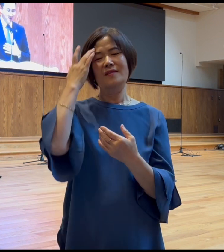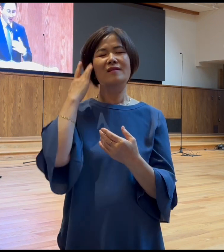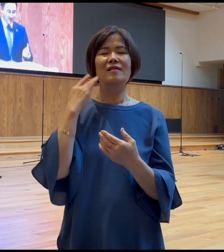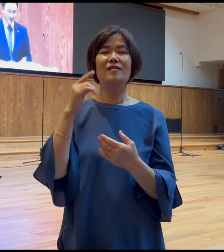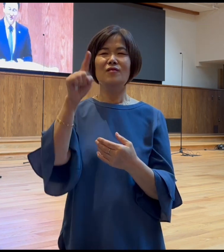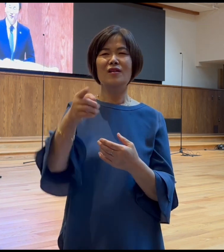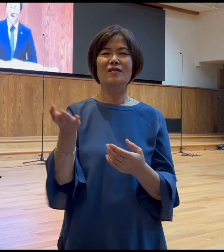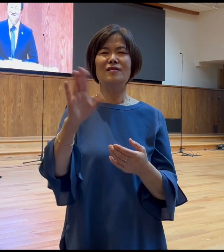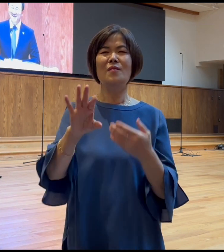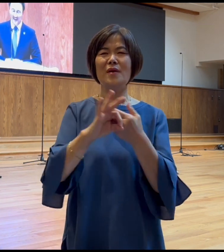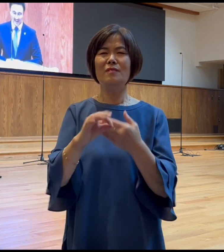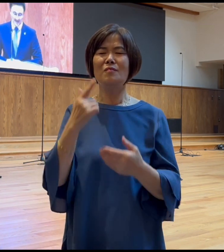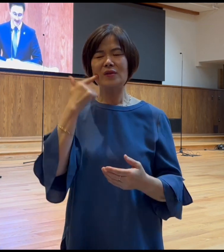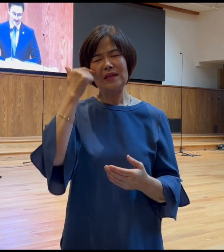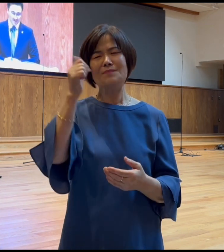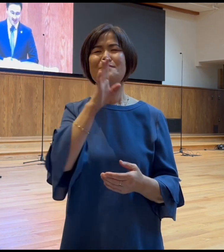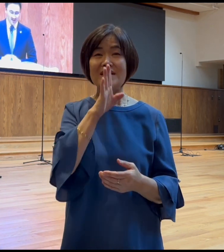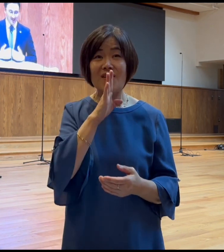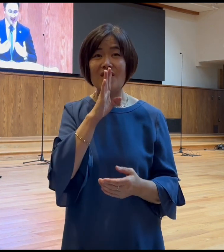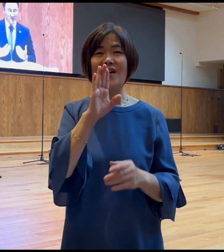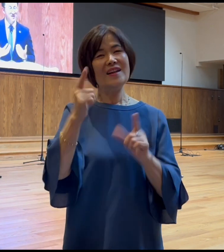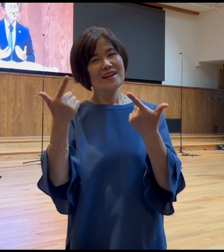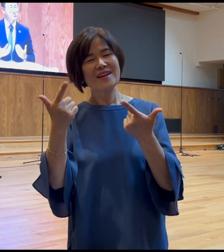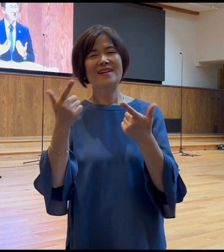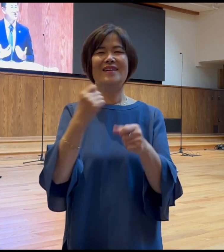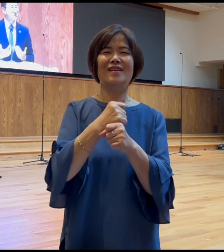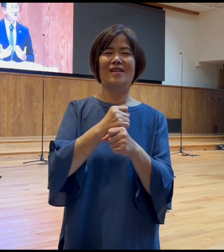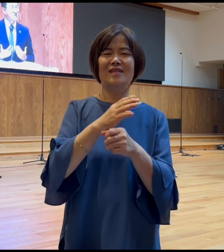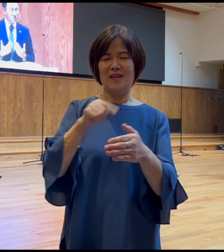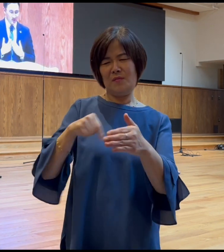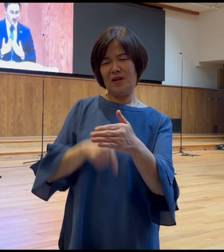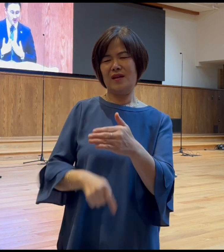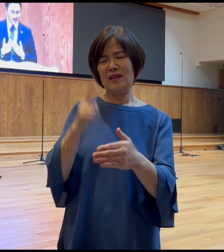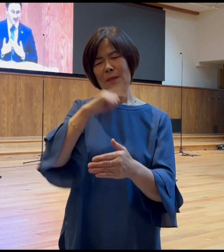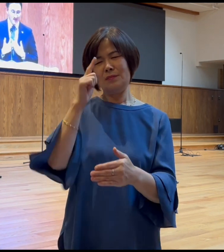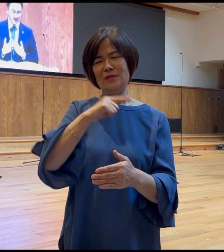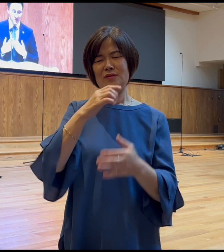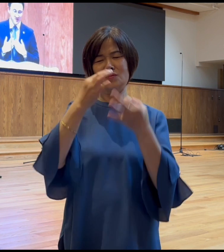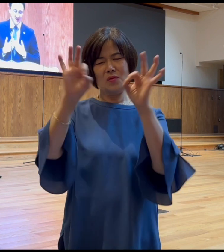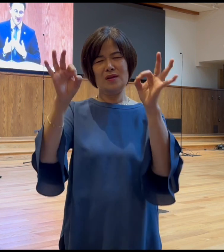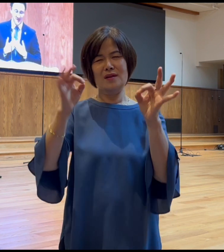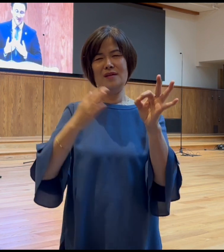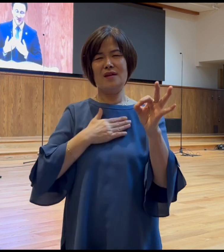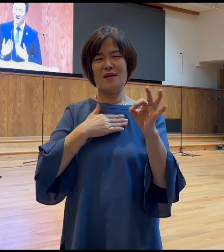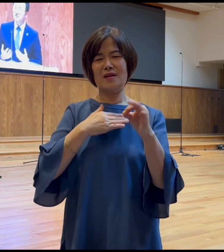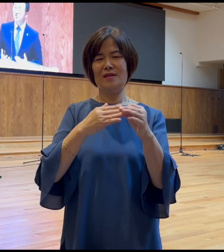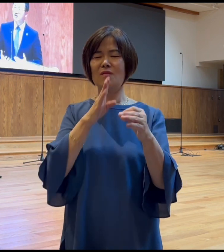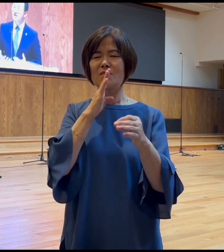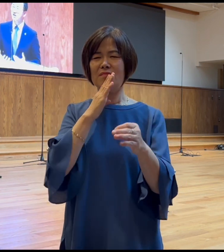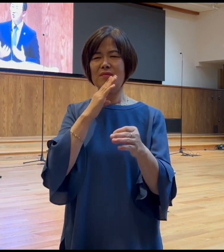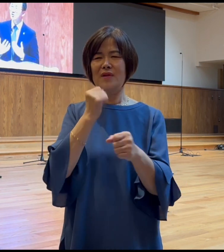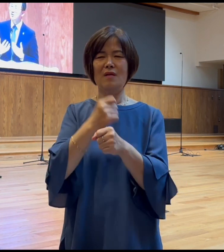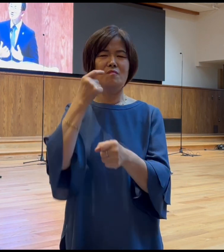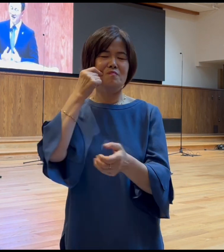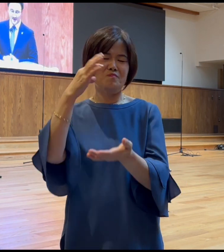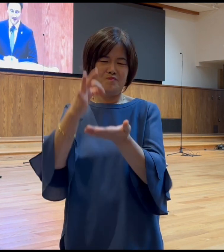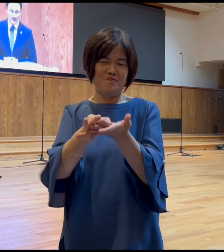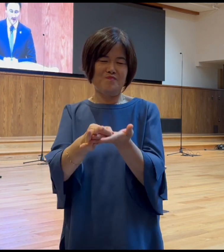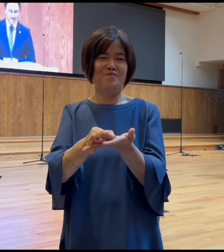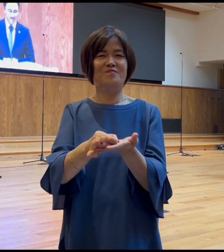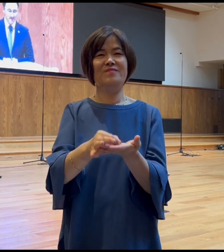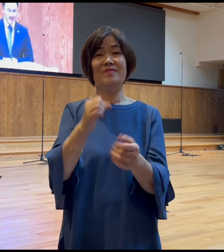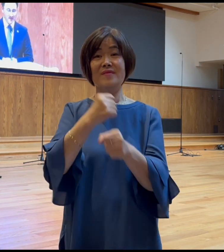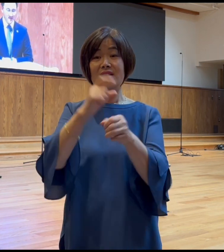가냐면 너가 그러고도 목회자야, 이런 내면의 부정적인 소리로 제 존재를 비하하는 소리가 이렇게 올라올 때가